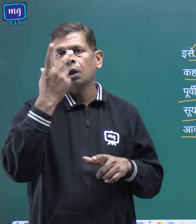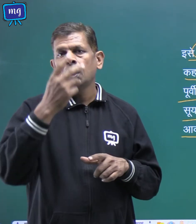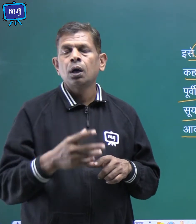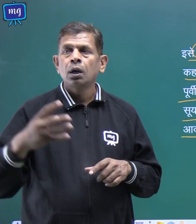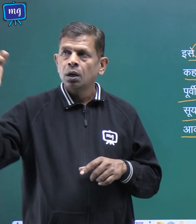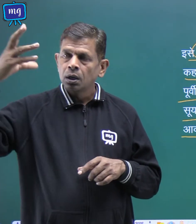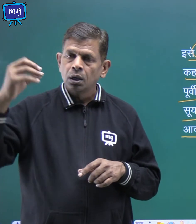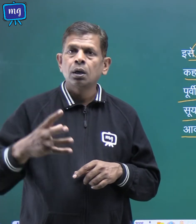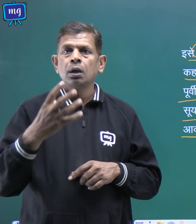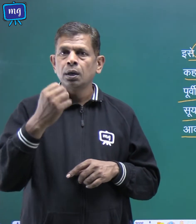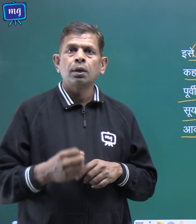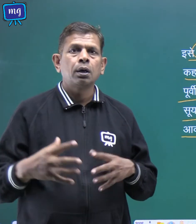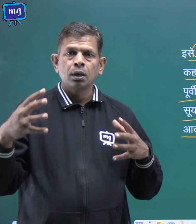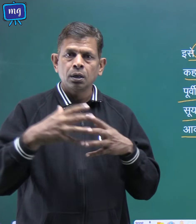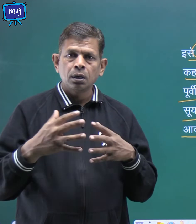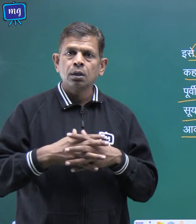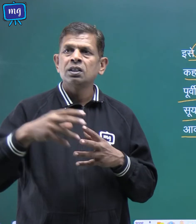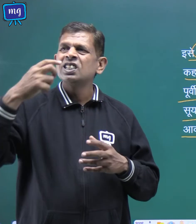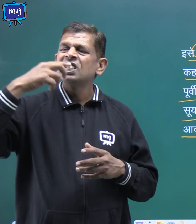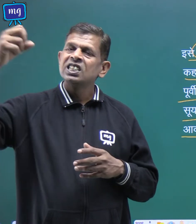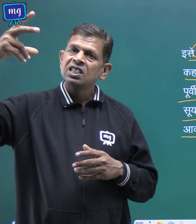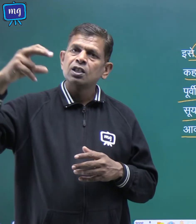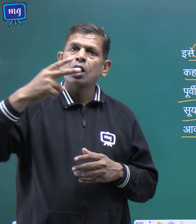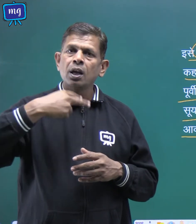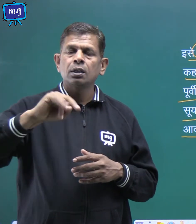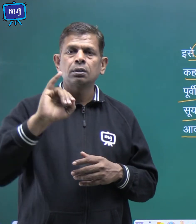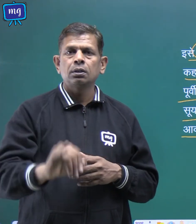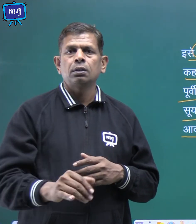भी कहा जाता है।